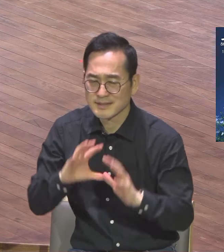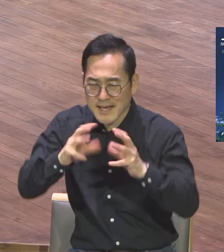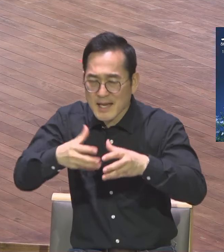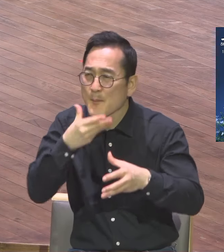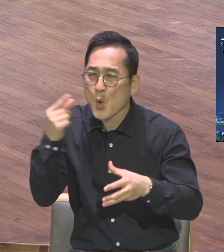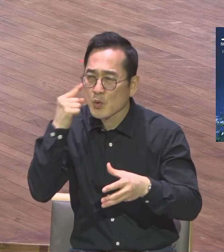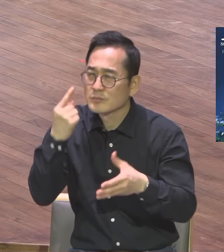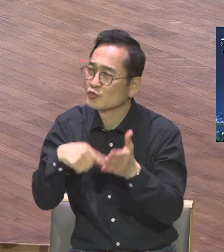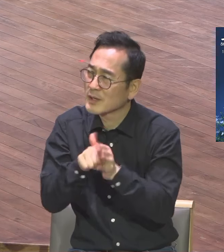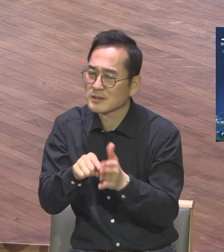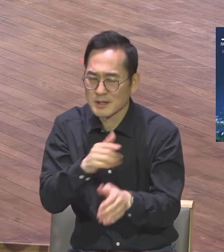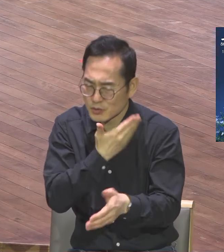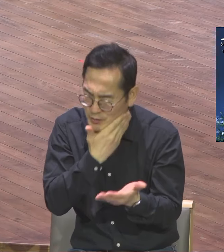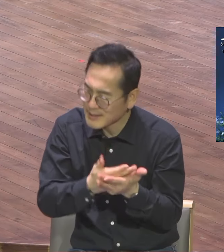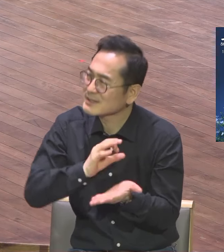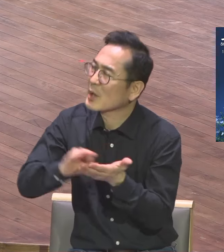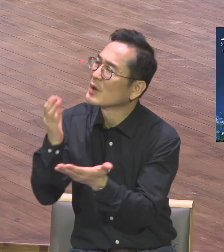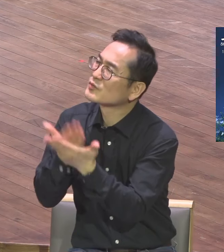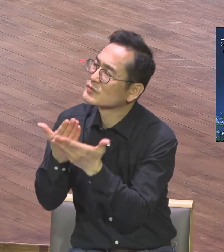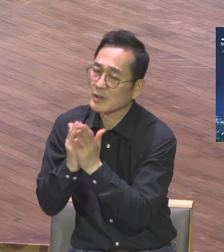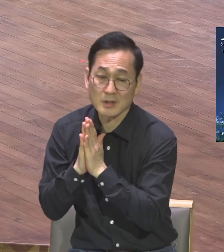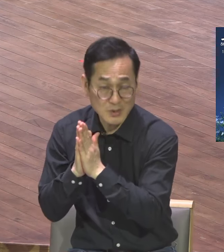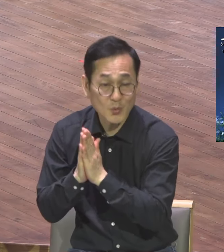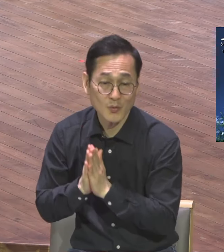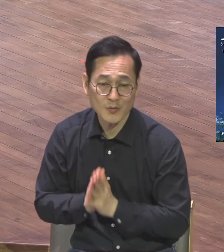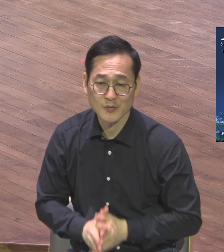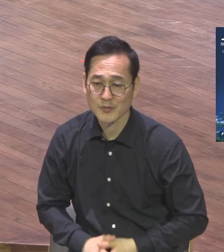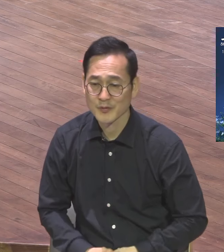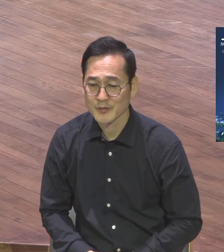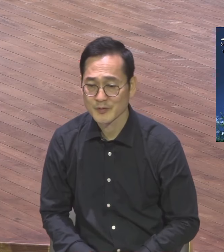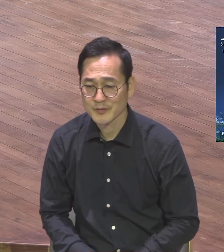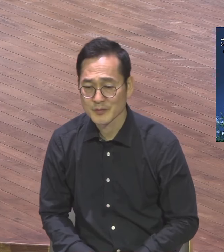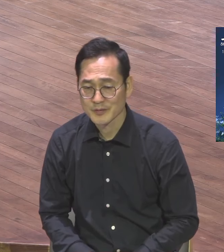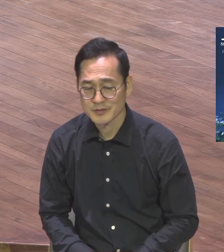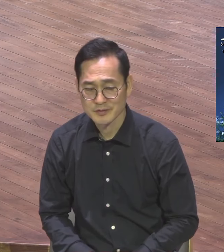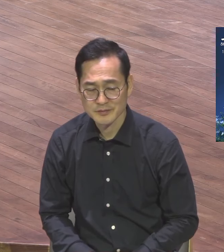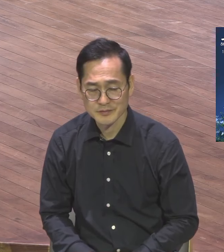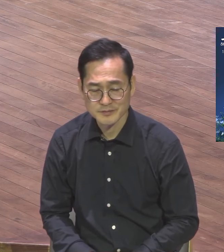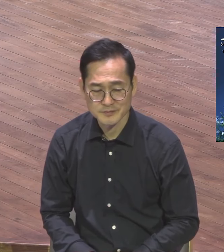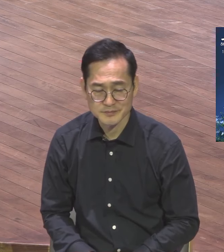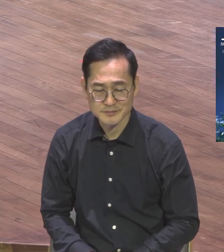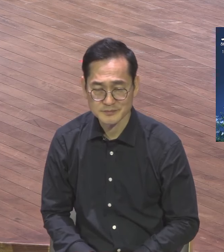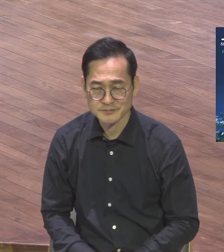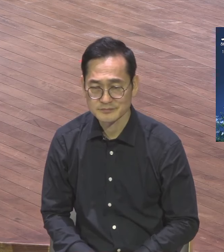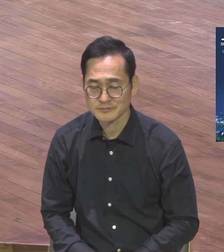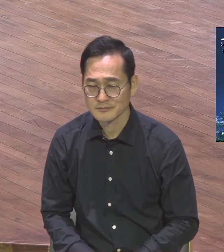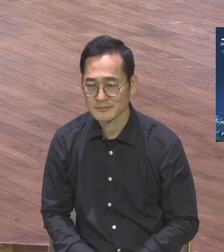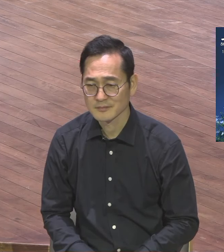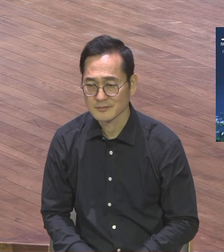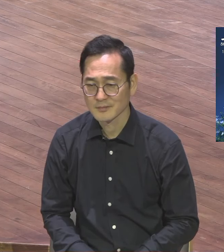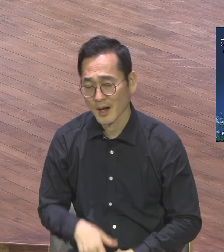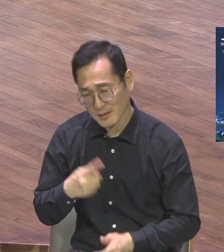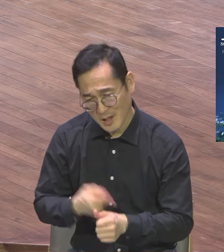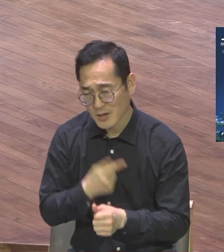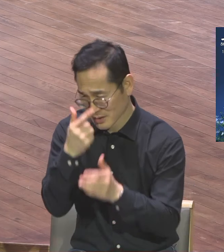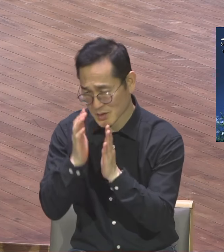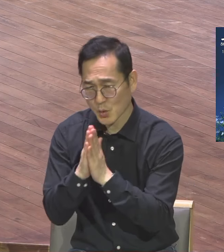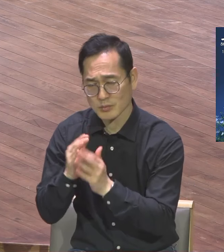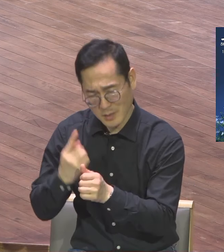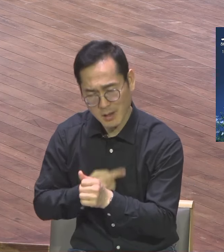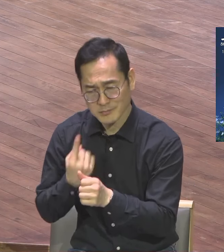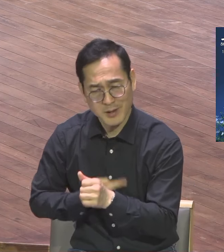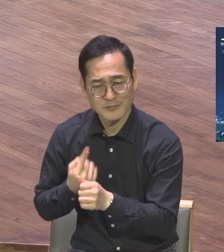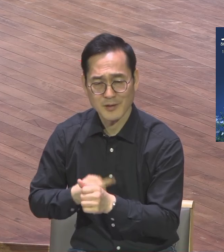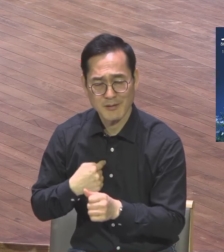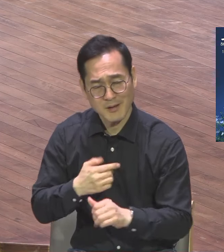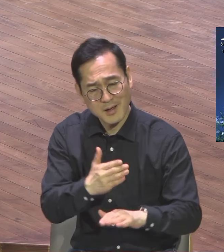다 쓰임받게 하여 주옵소서. 목사가 그런 기도를 안 할 수 있습니까? 너무 감사해요. 너무 감사하죠.